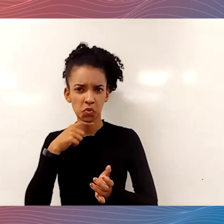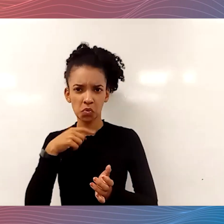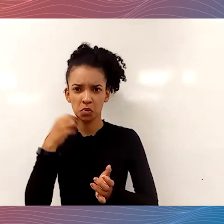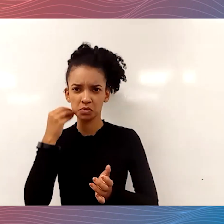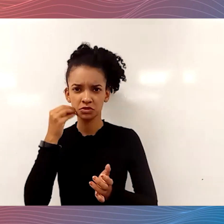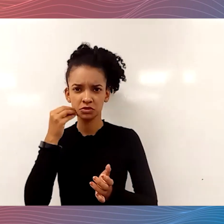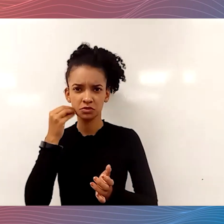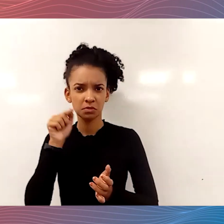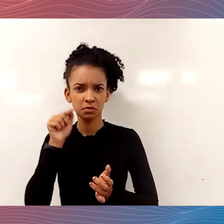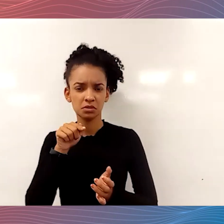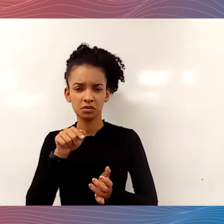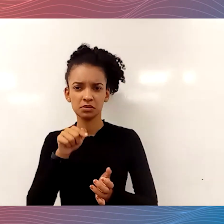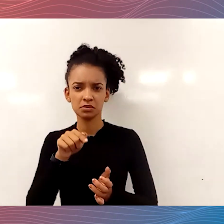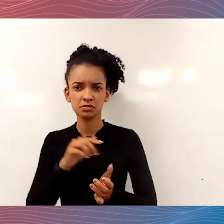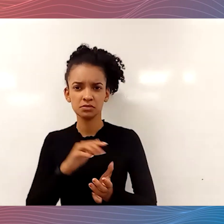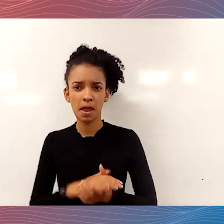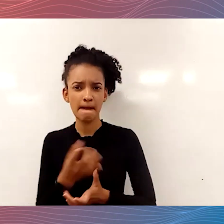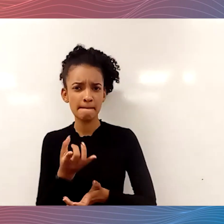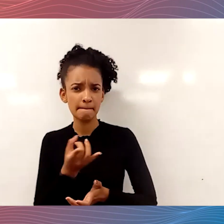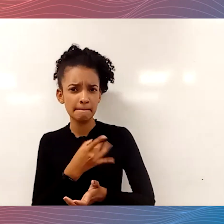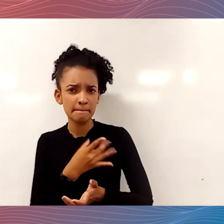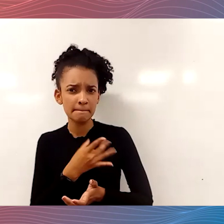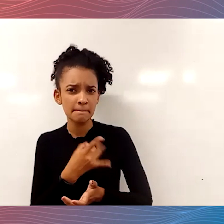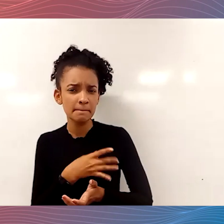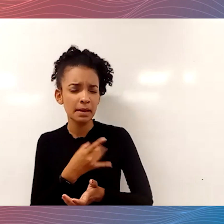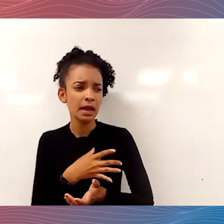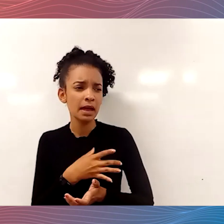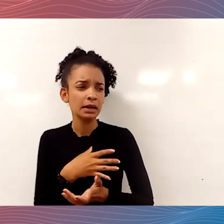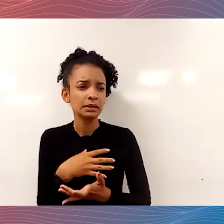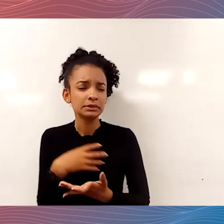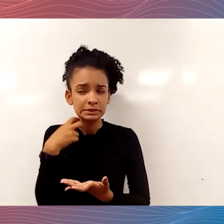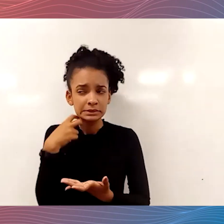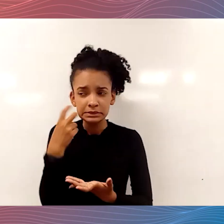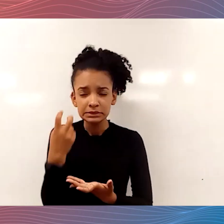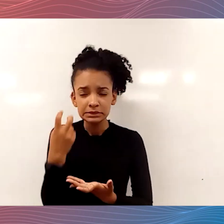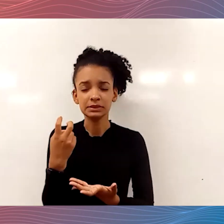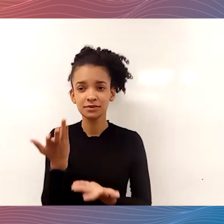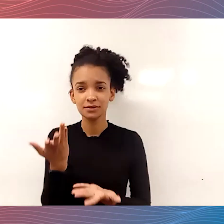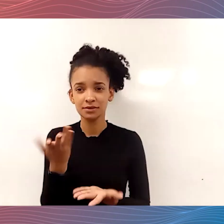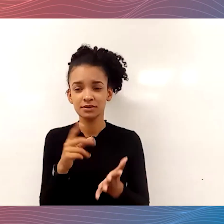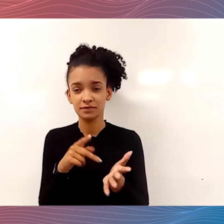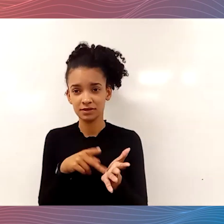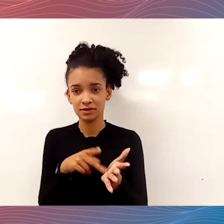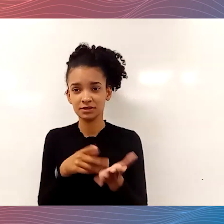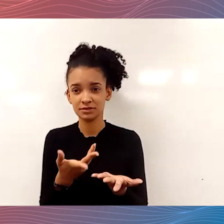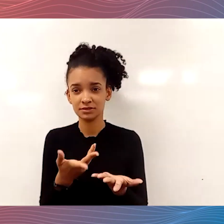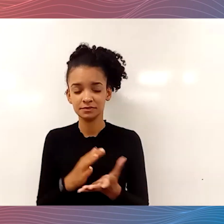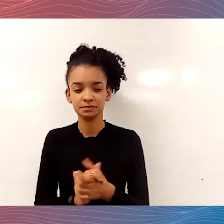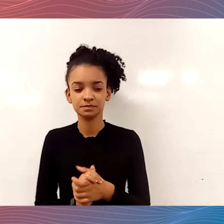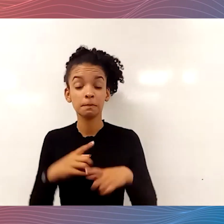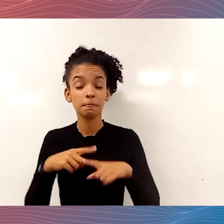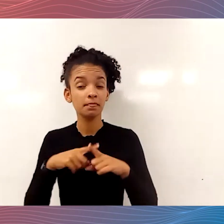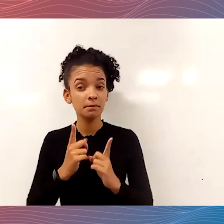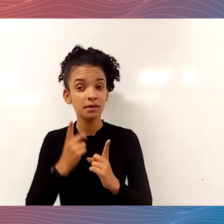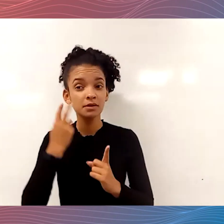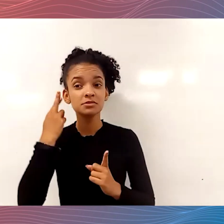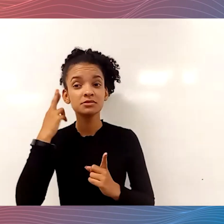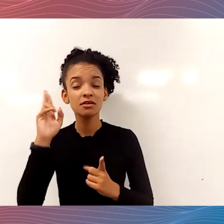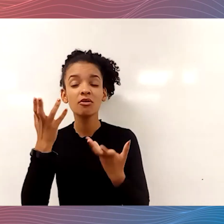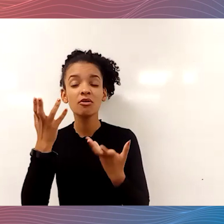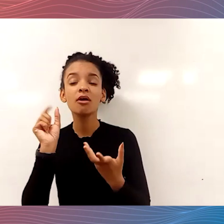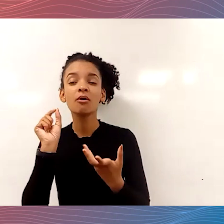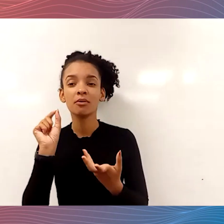medo, timidez, não é isso? Mas, irmãos, o Senhor quer nos levar para mergulhar nesse